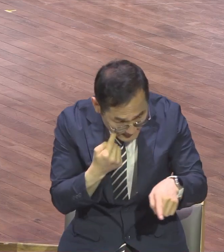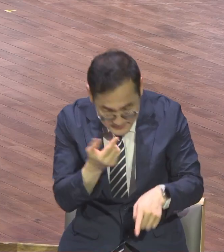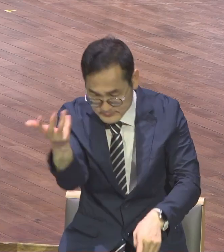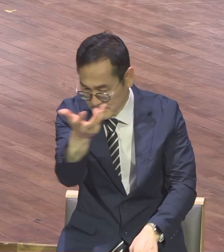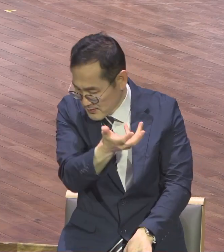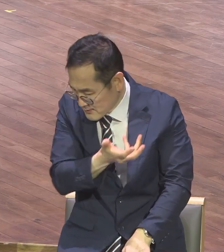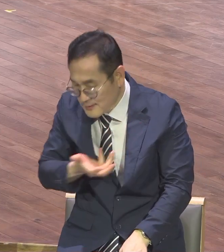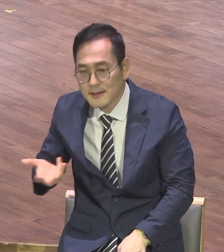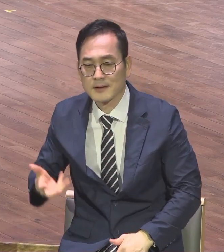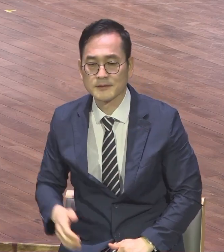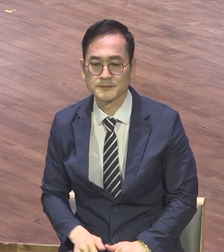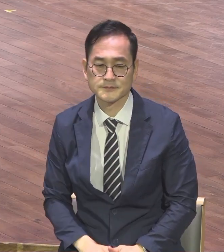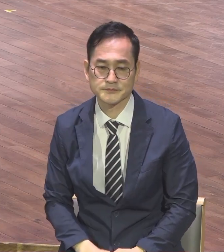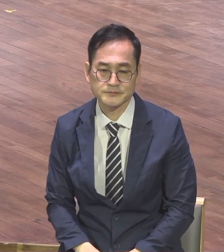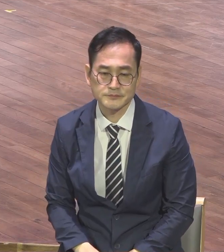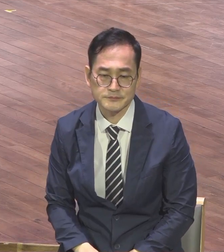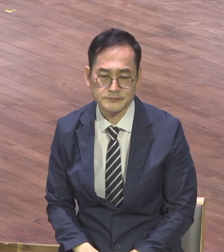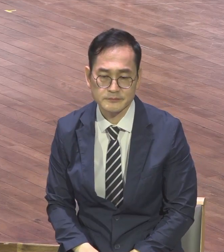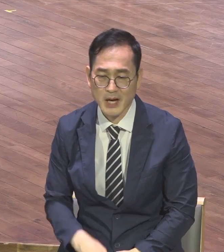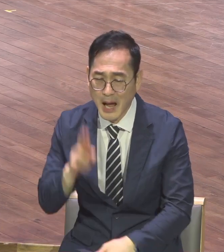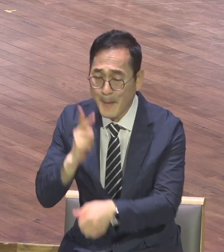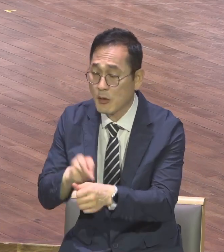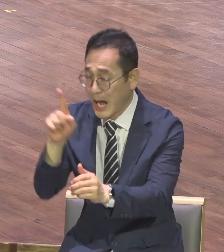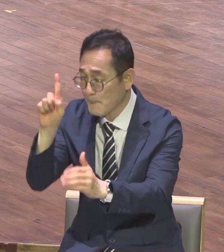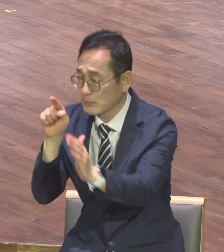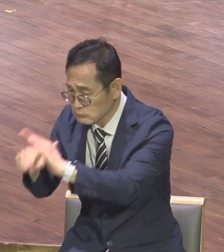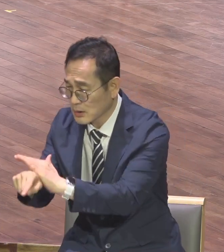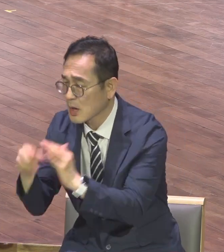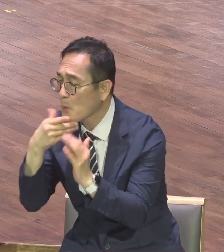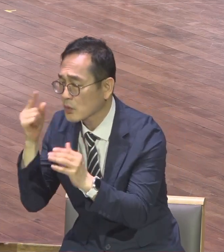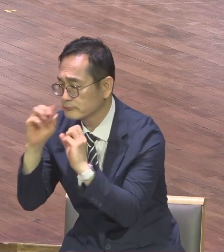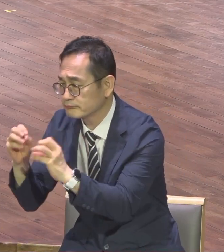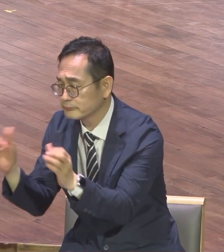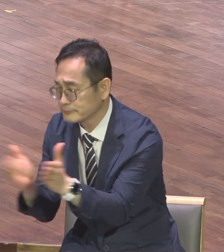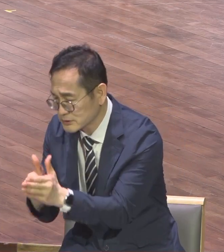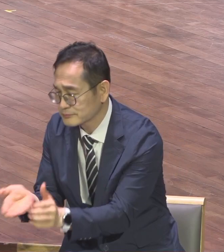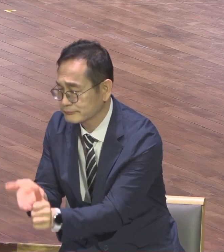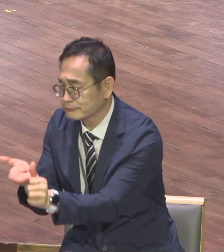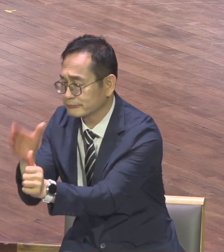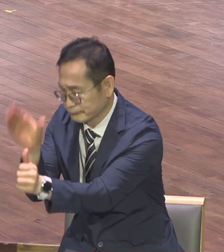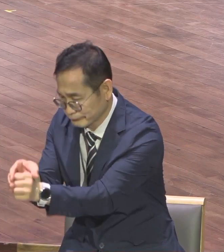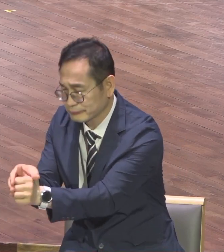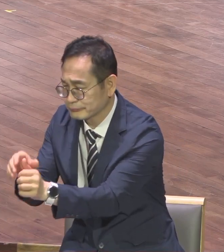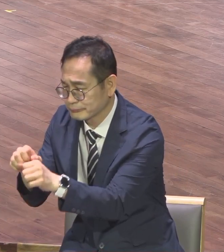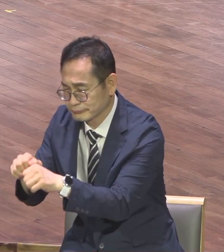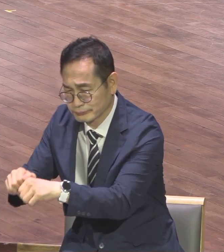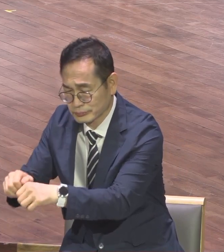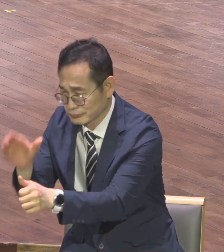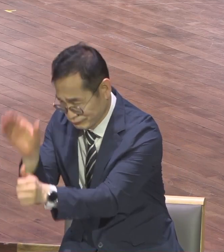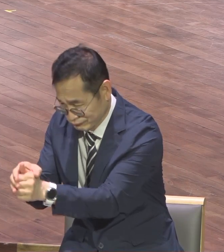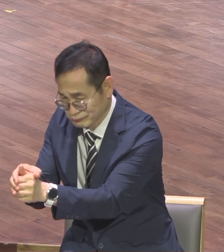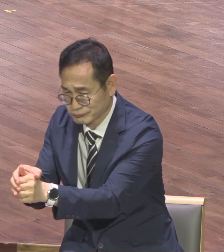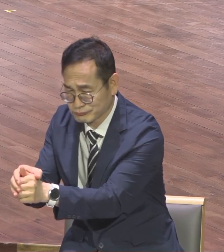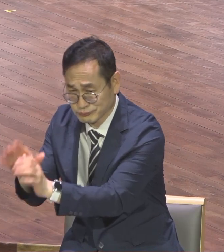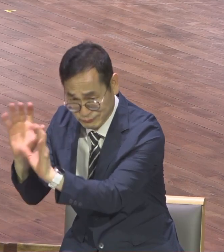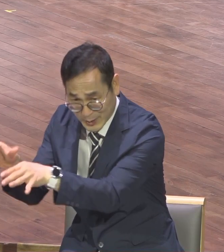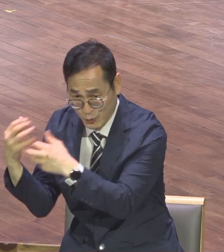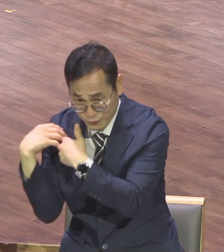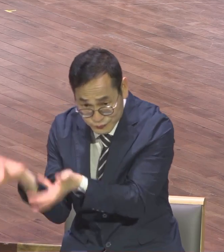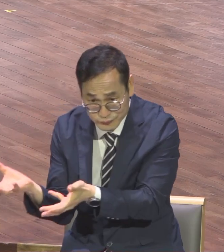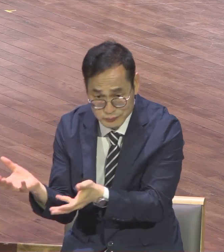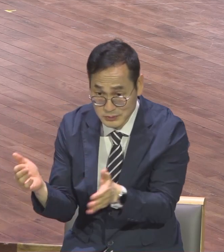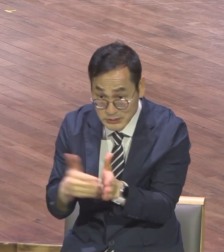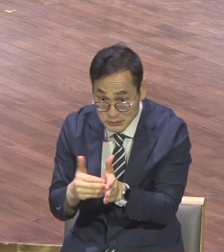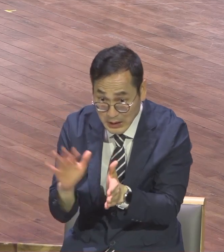거예요. 그 바울을 한번 가고 끝난 게 아니라 또 갑니다. 또 가. 또 가서 확인해. 확실하게 되어진 것을